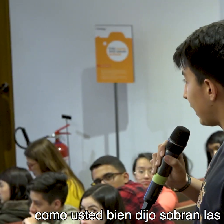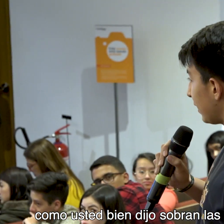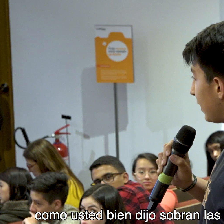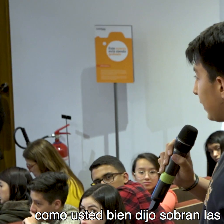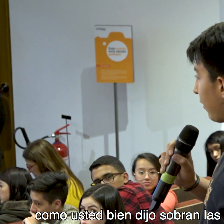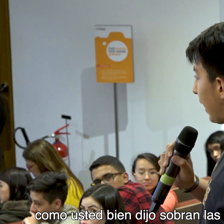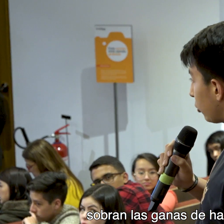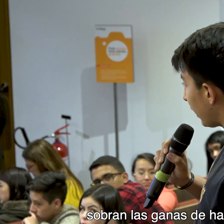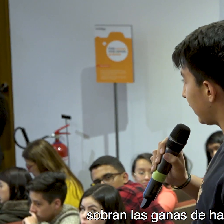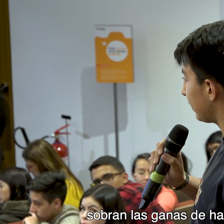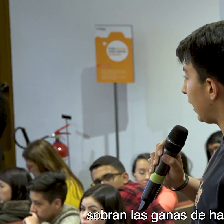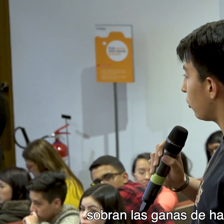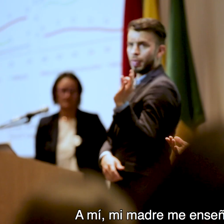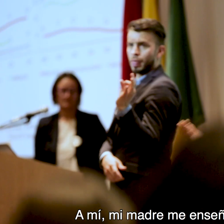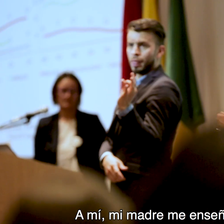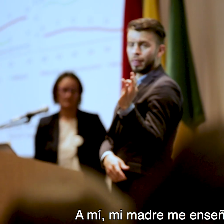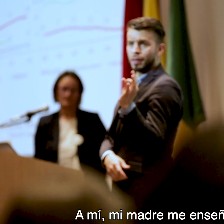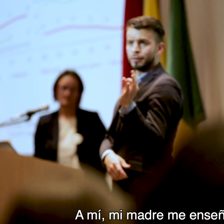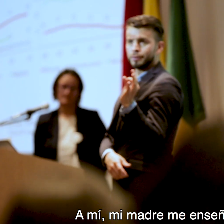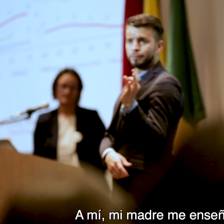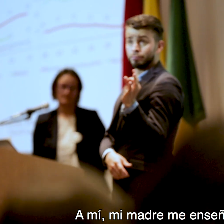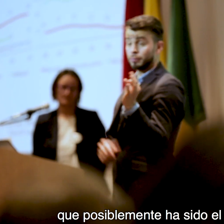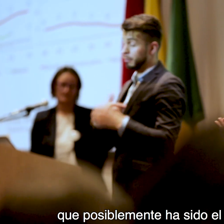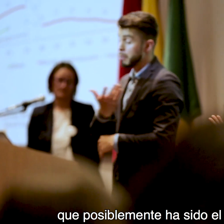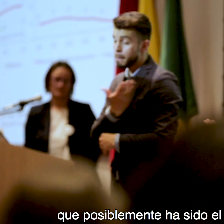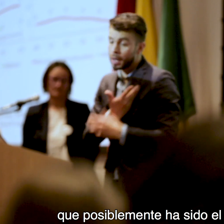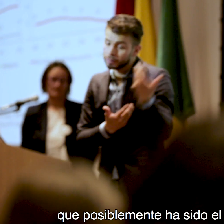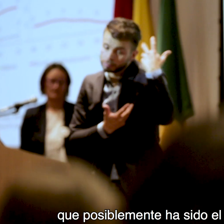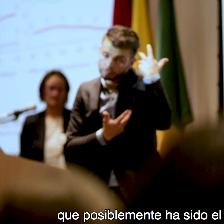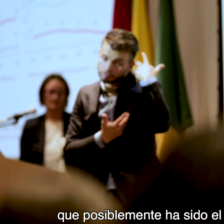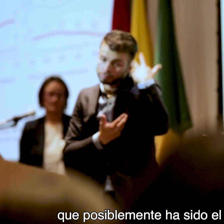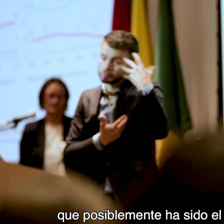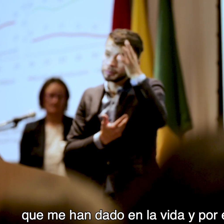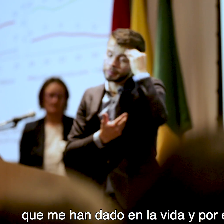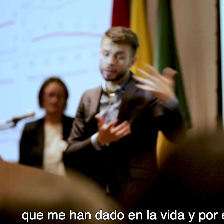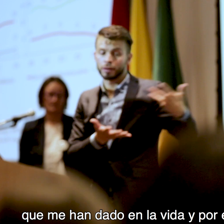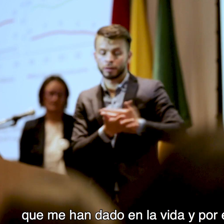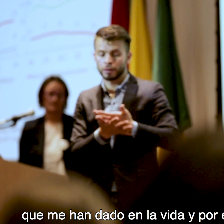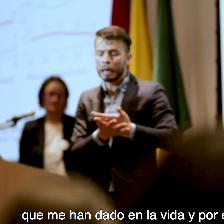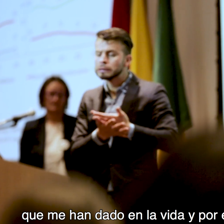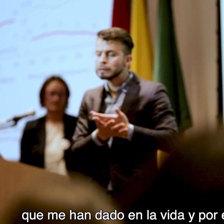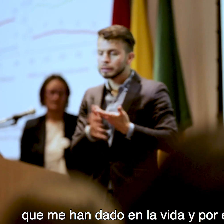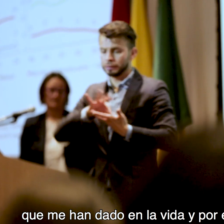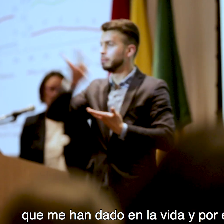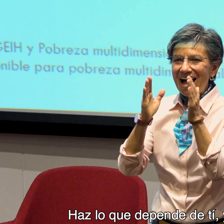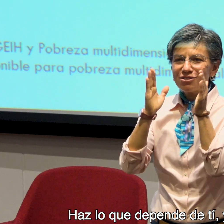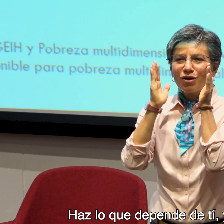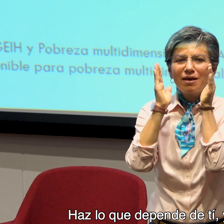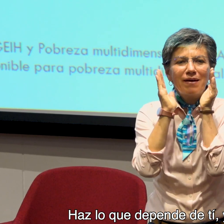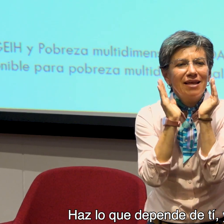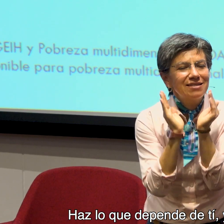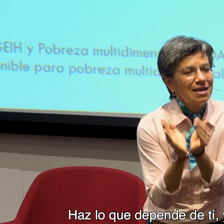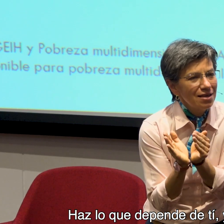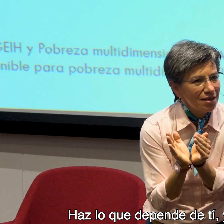sobran las ganas de trabajar, sobran las ganas de hacer algo? A mí mi madre me enseñó una cosa que posiblemente ha sido el mejor consejo que me han dado en la vida y por eso se los comparto. Haz